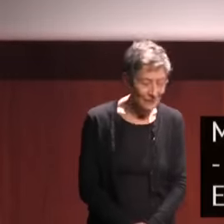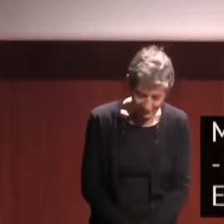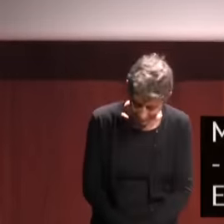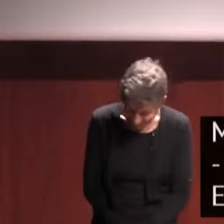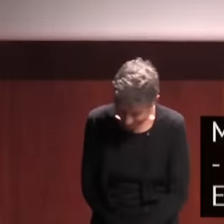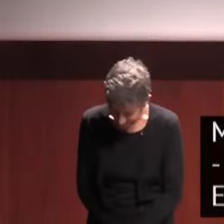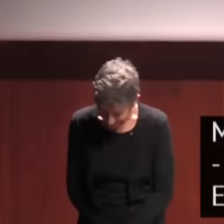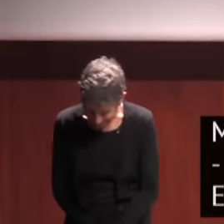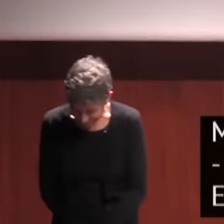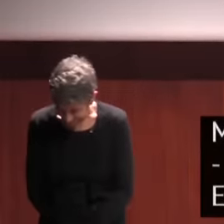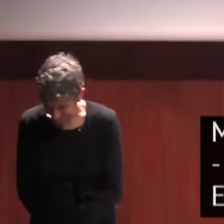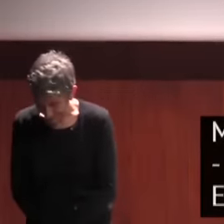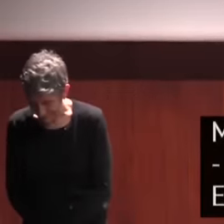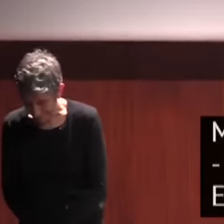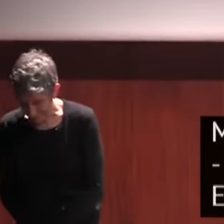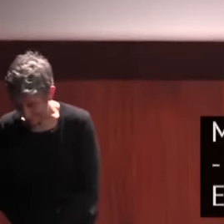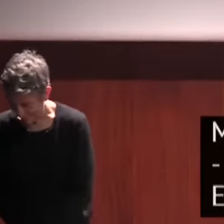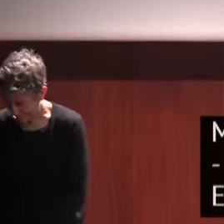Oui.